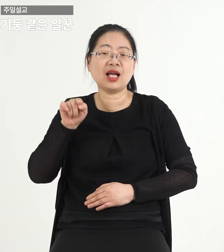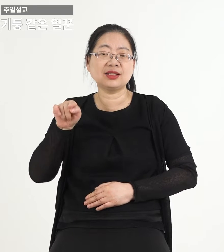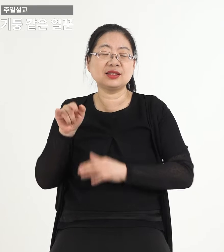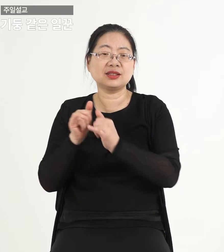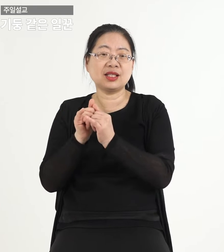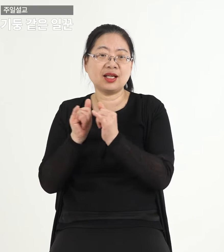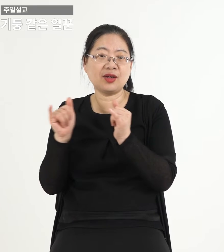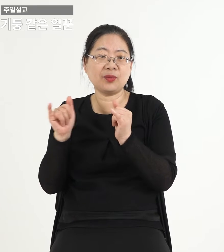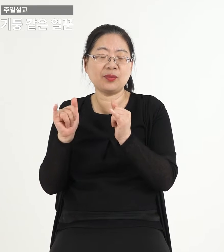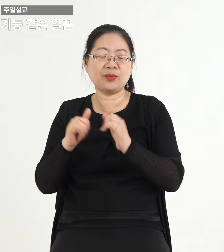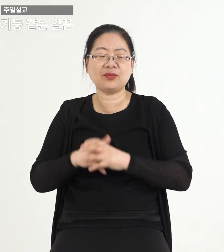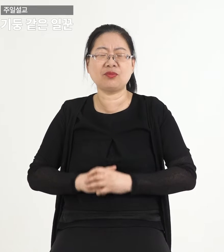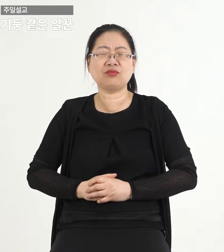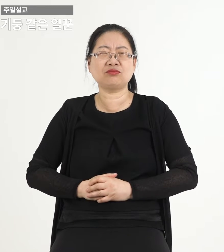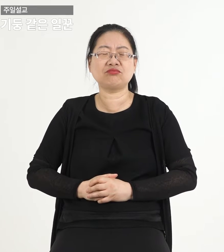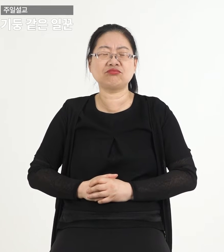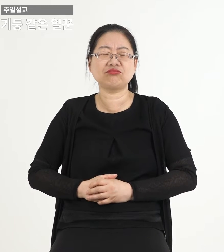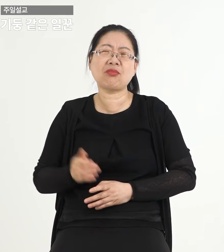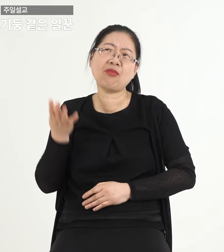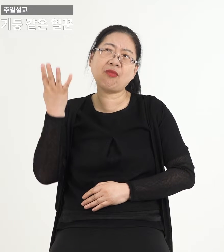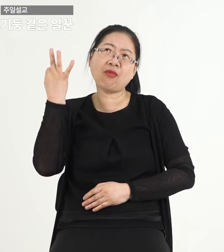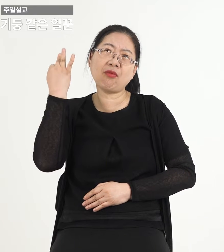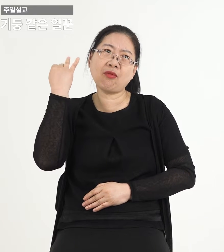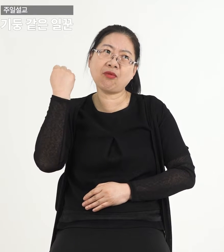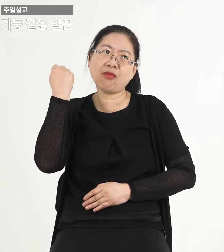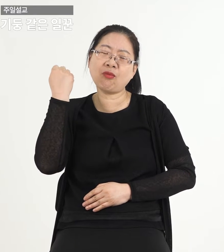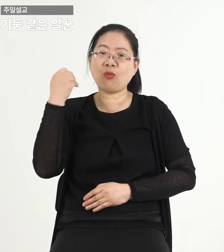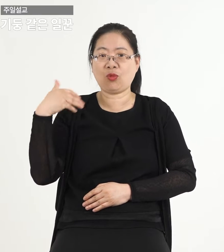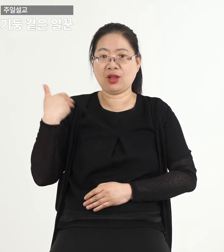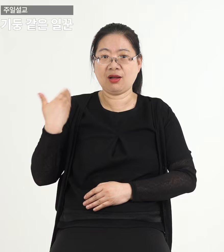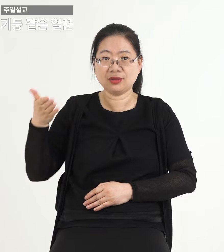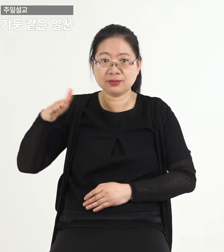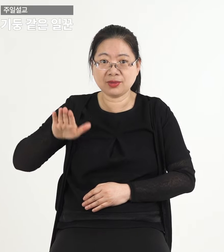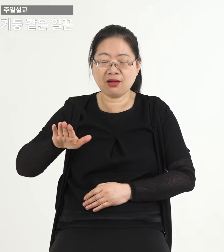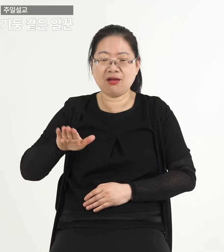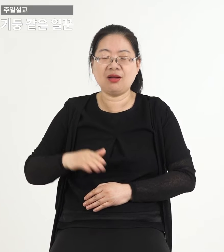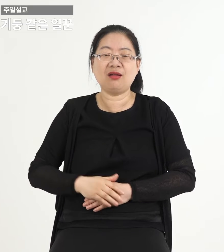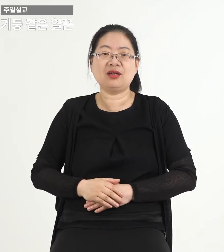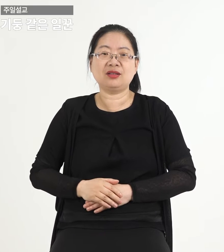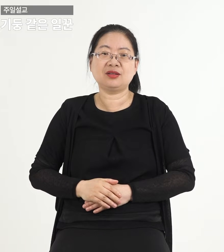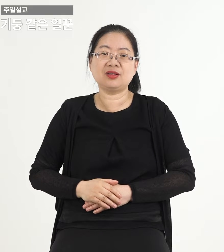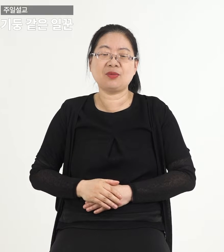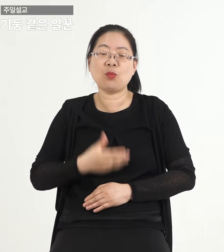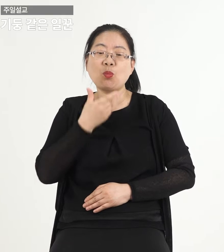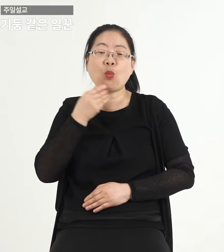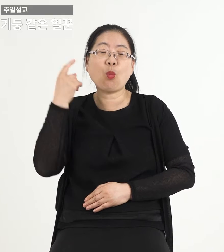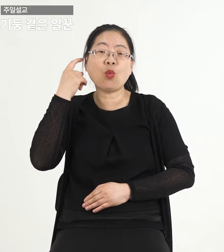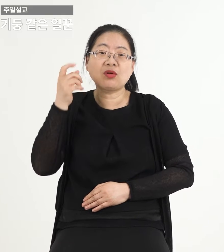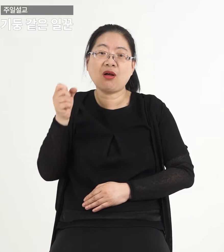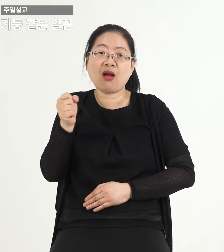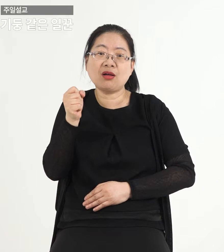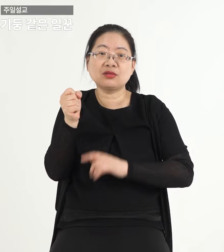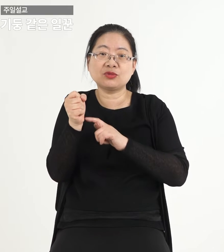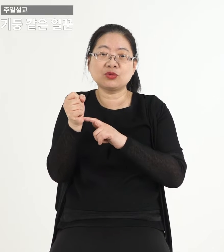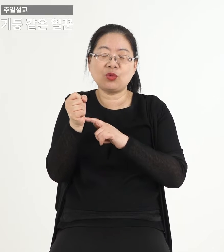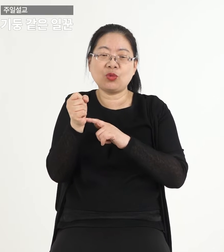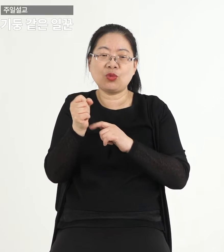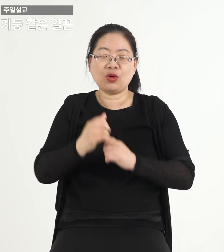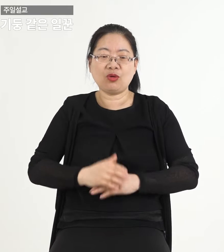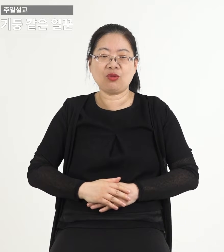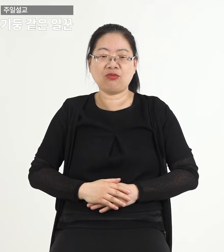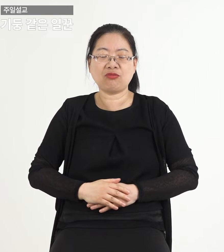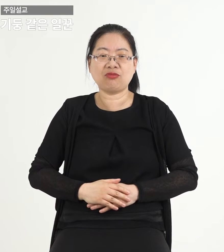언젠가부터 낯선 복음을 가지고 유대 공동체와는 별다르게 구는